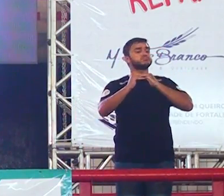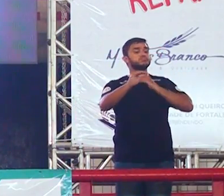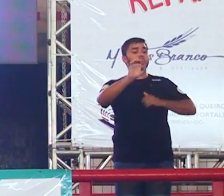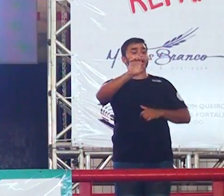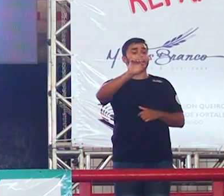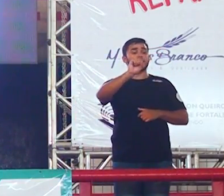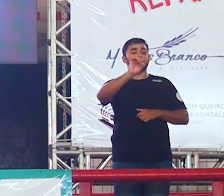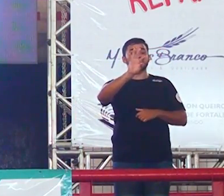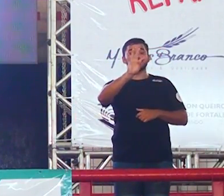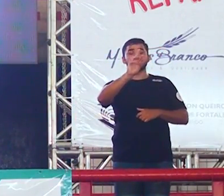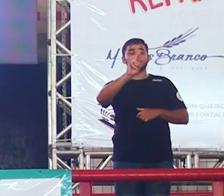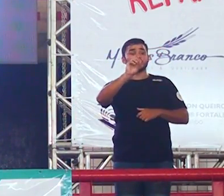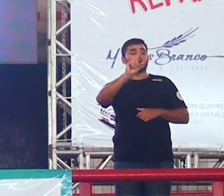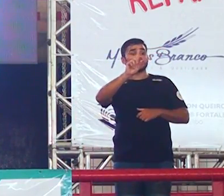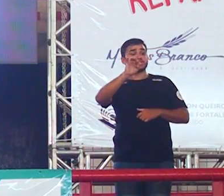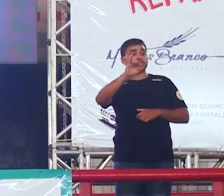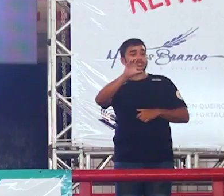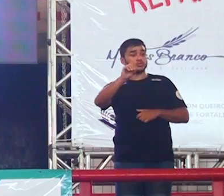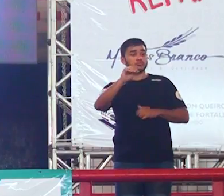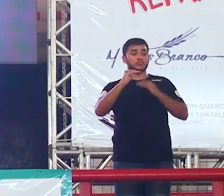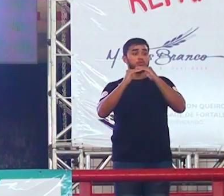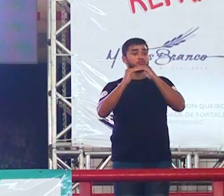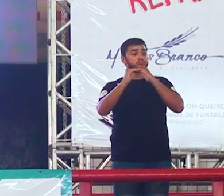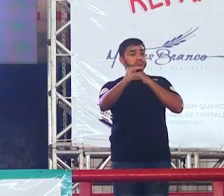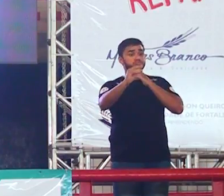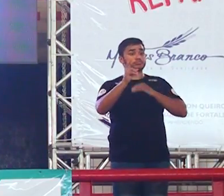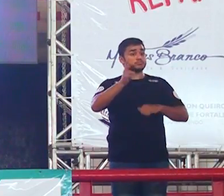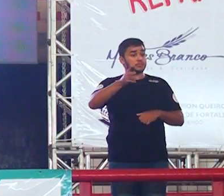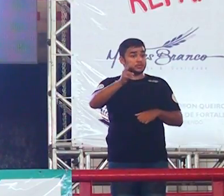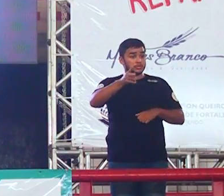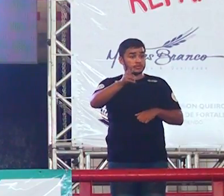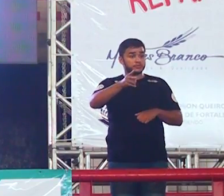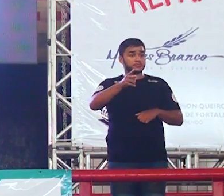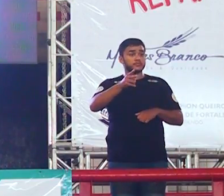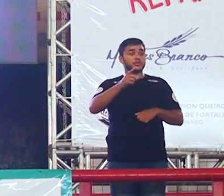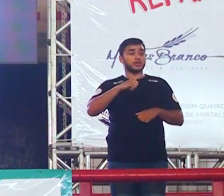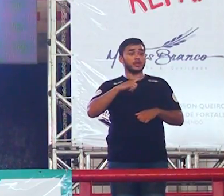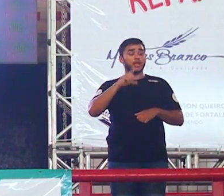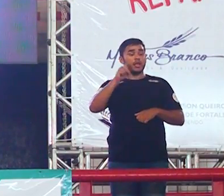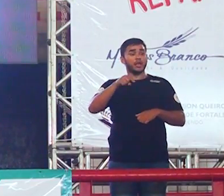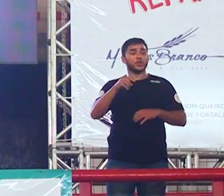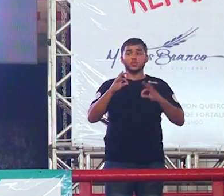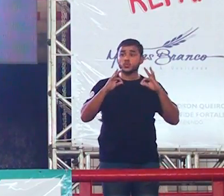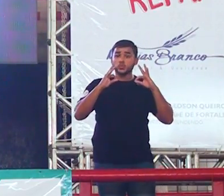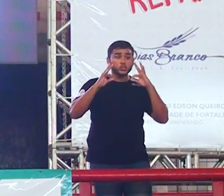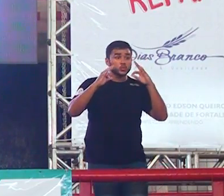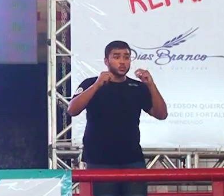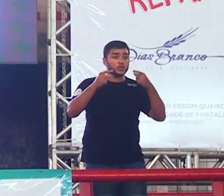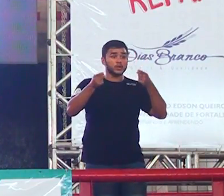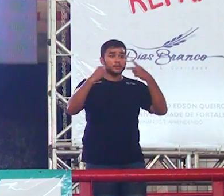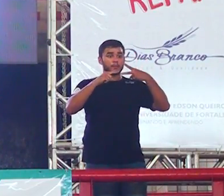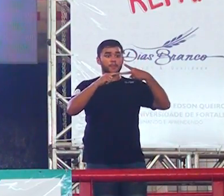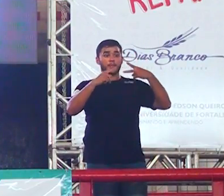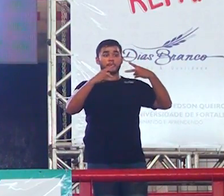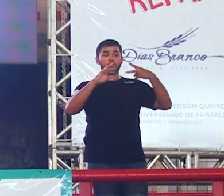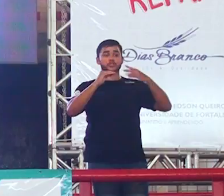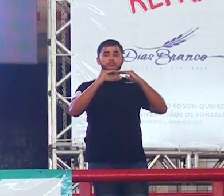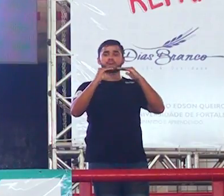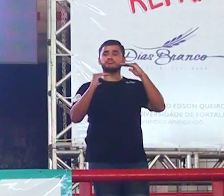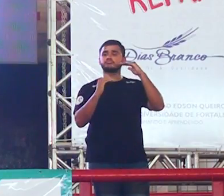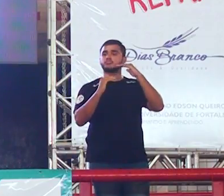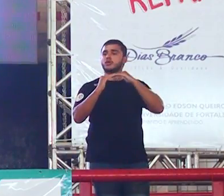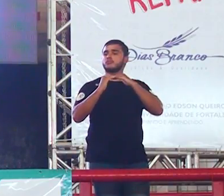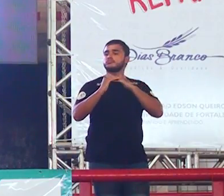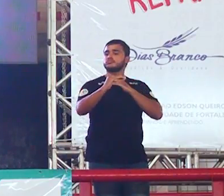porque você vai ter sempre esse nível alto, como também de progesterona, que vai ter sempre um nível mais baixo. É